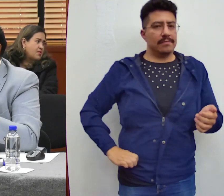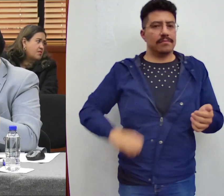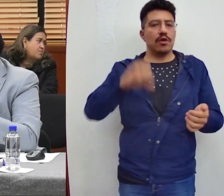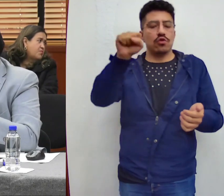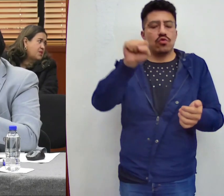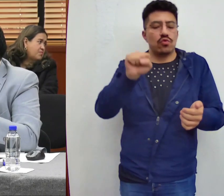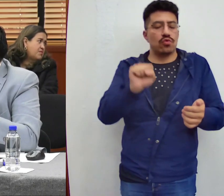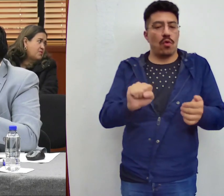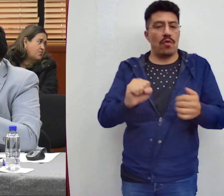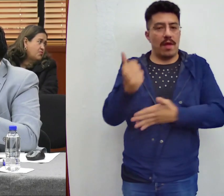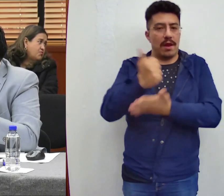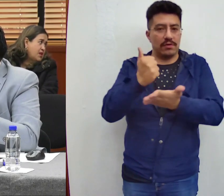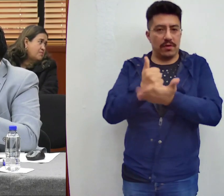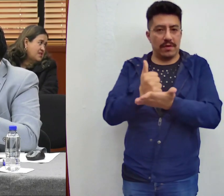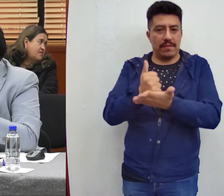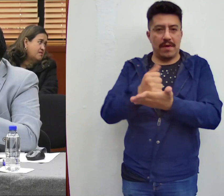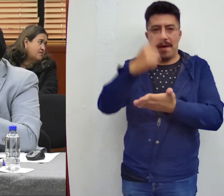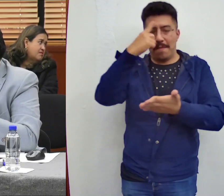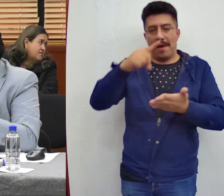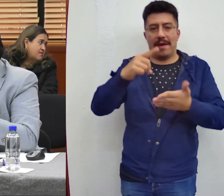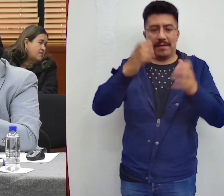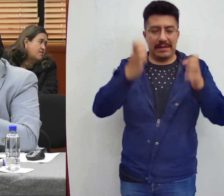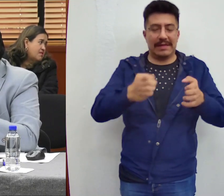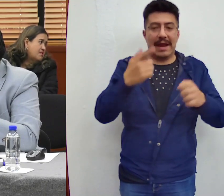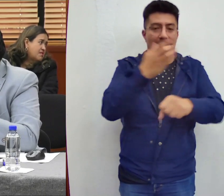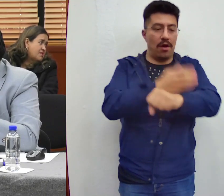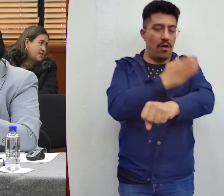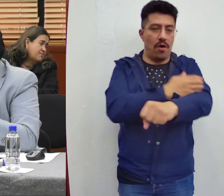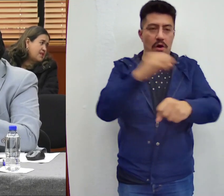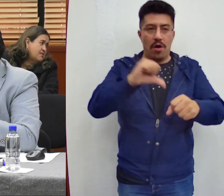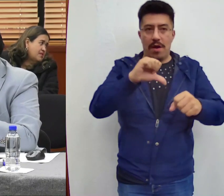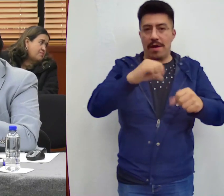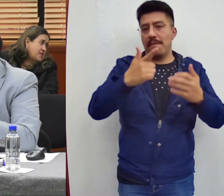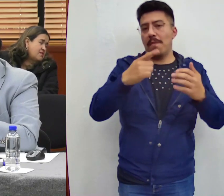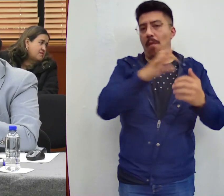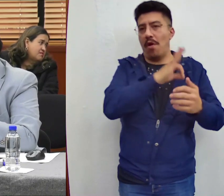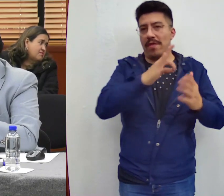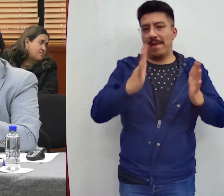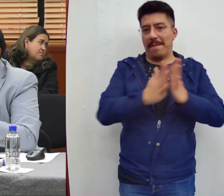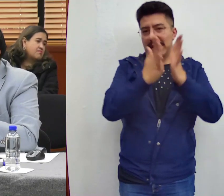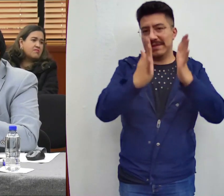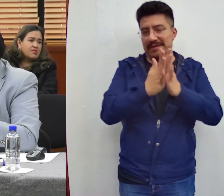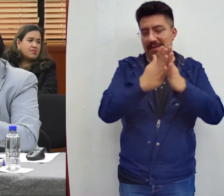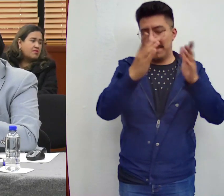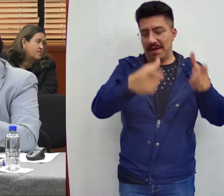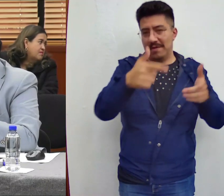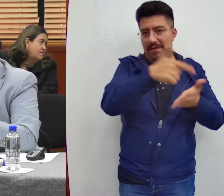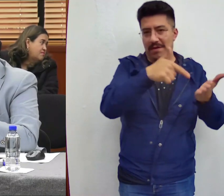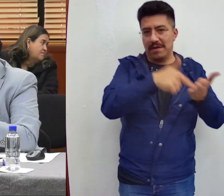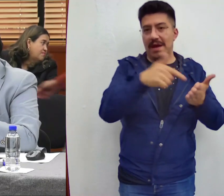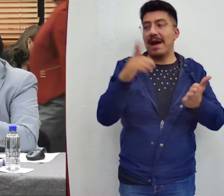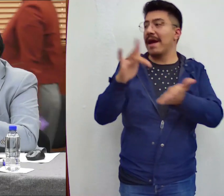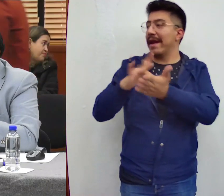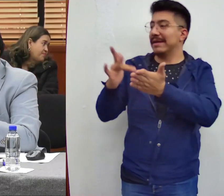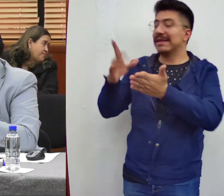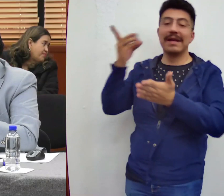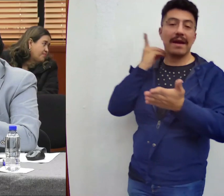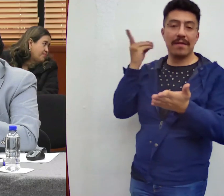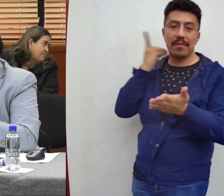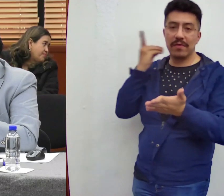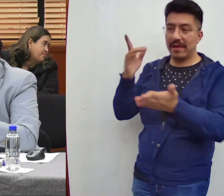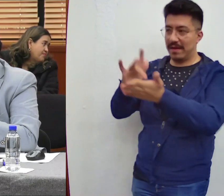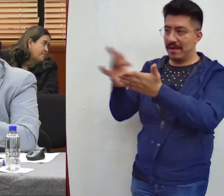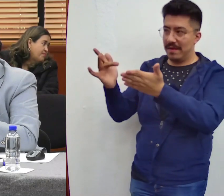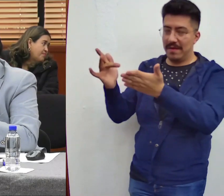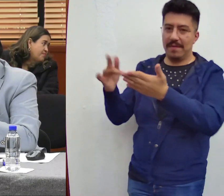Coyoacán, para estar con ustedes participando en este espacio. Agradezco a la diputada Mercado y a